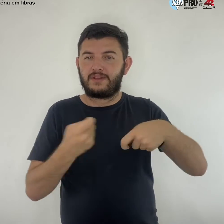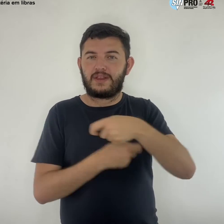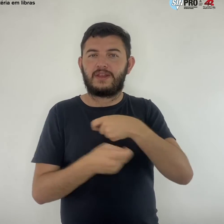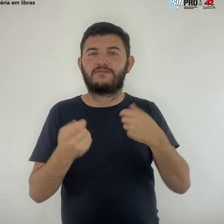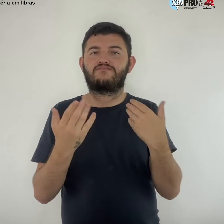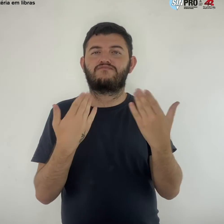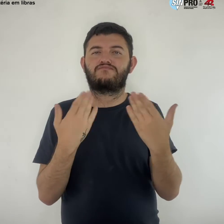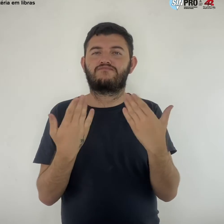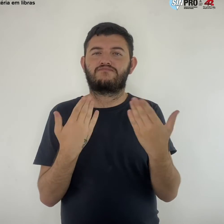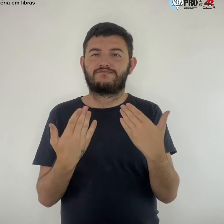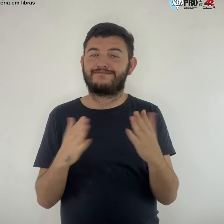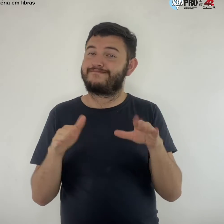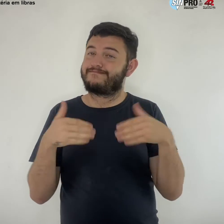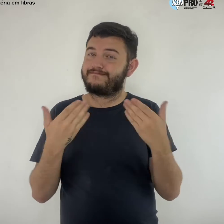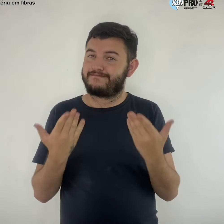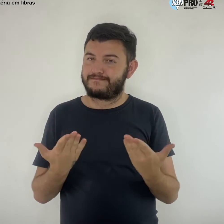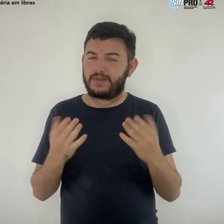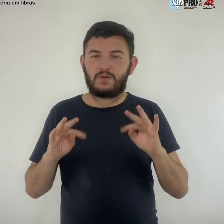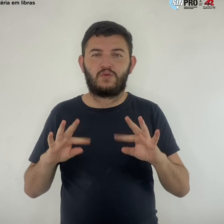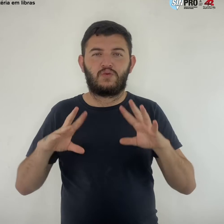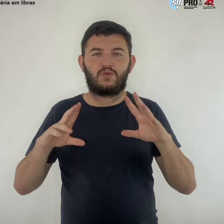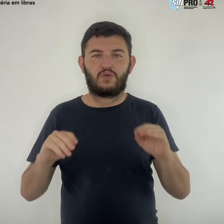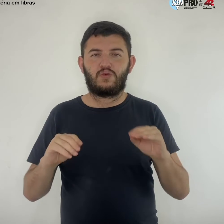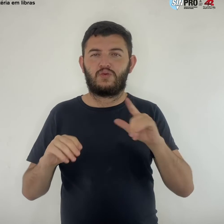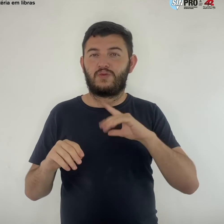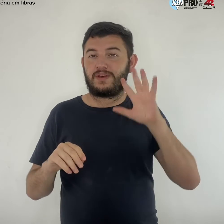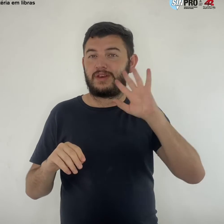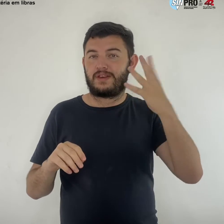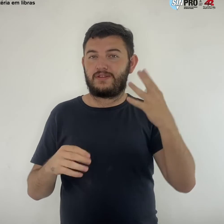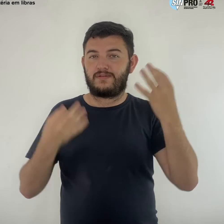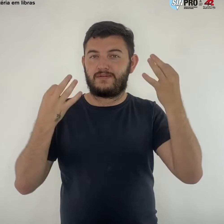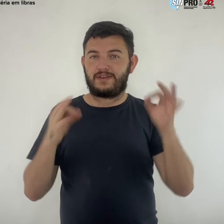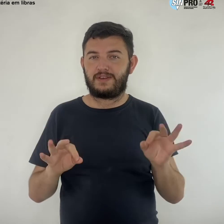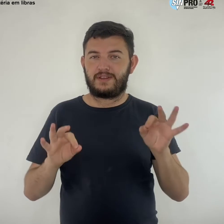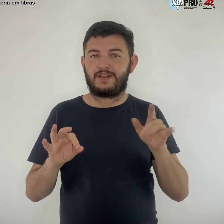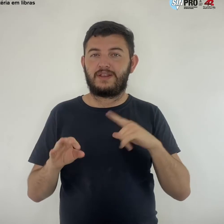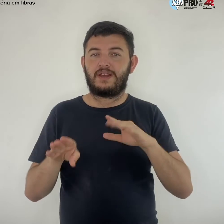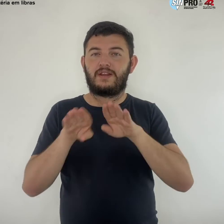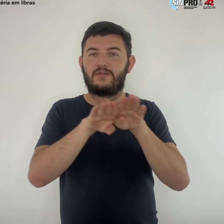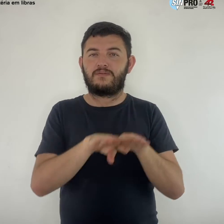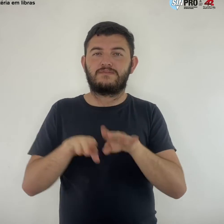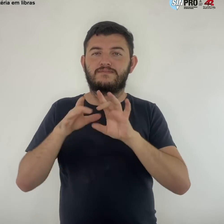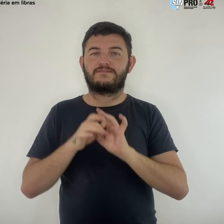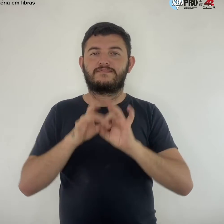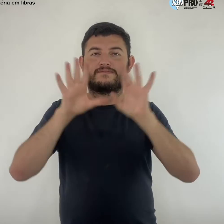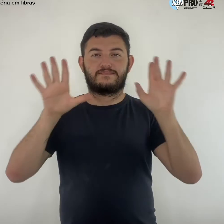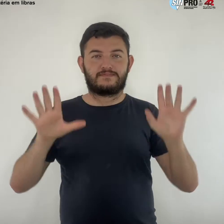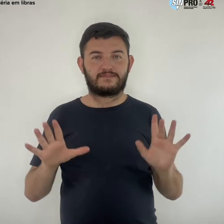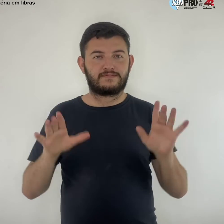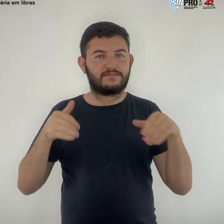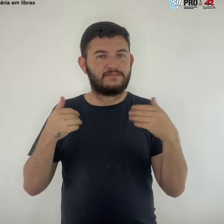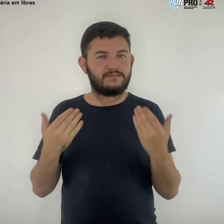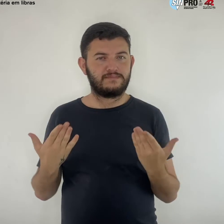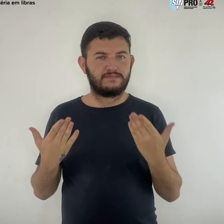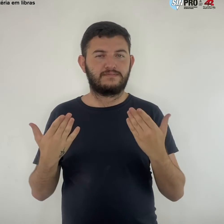negociação, com diálogo. Enfim, tudo era resolvido com democracia.